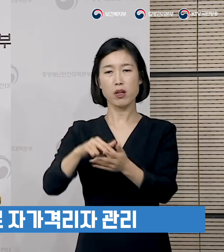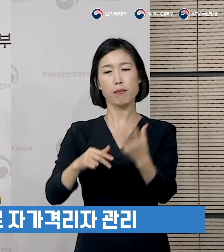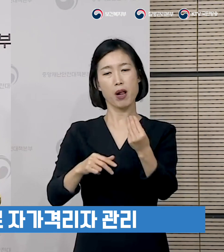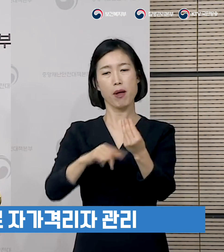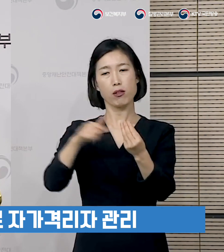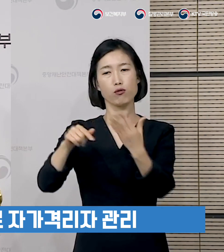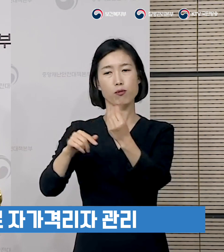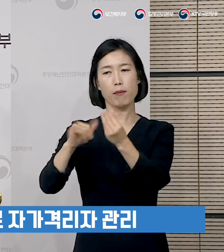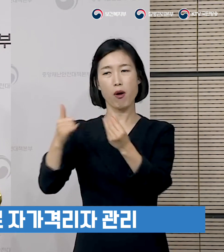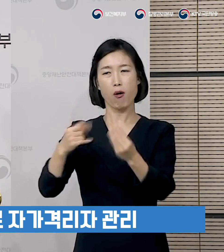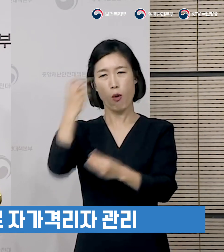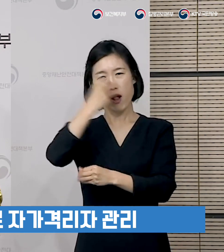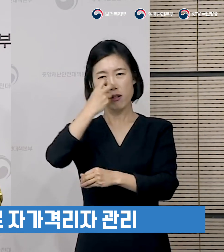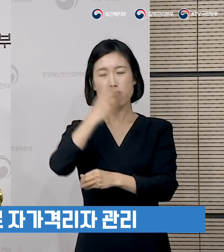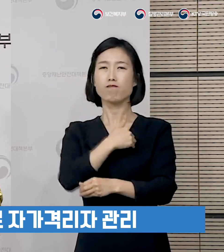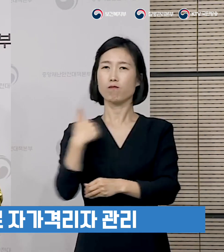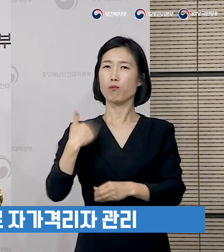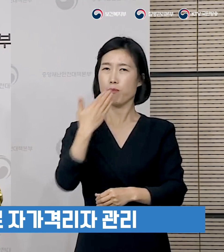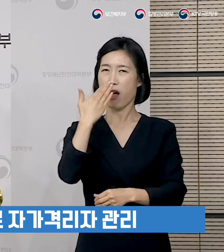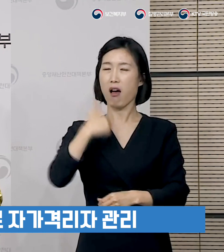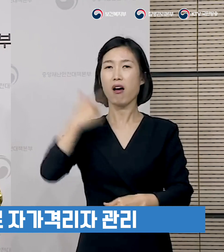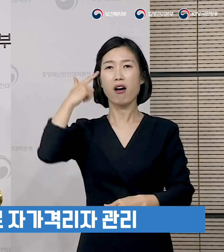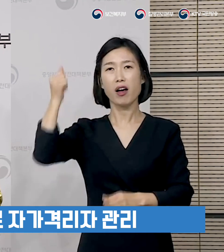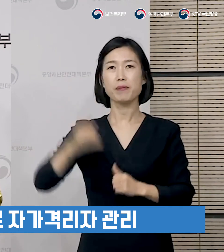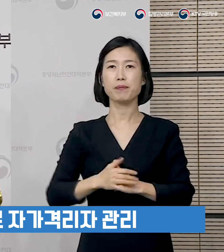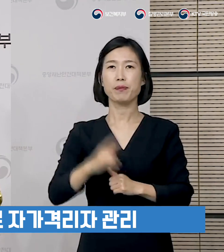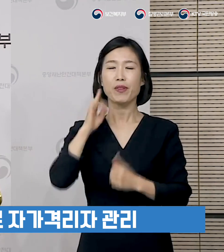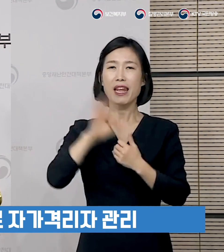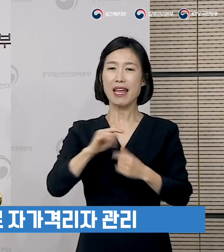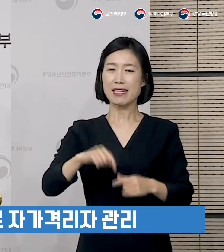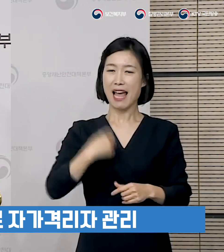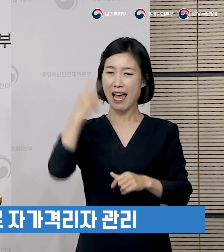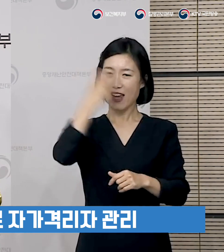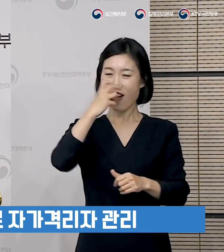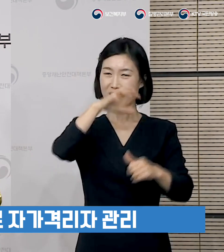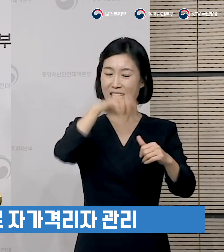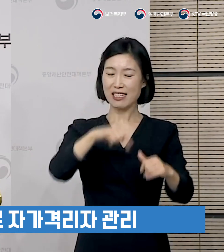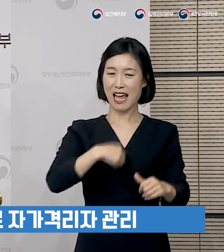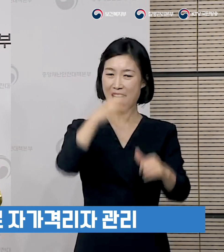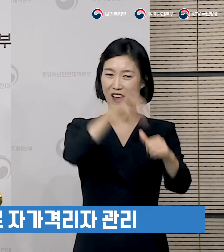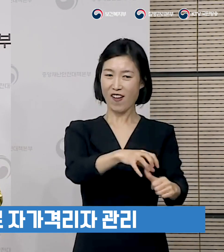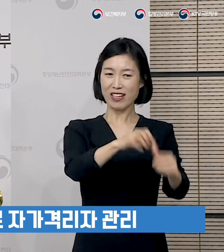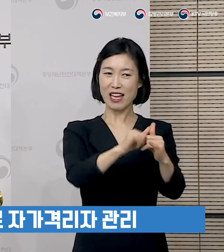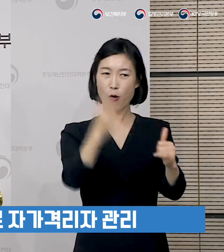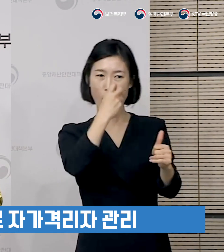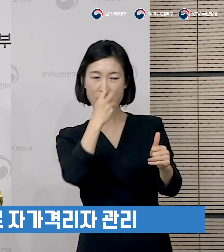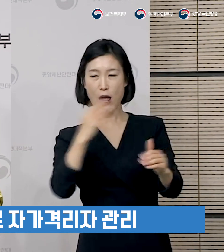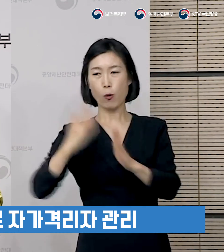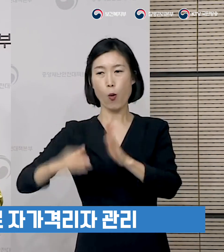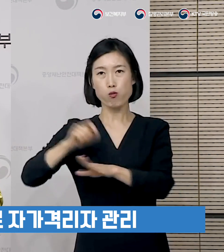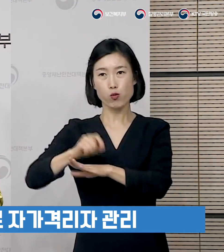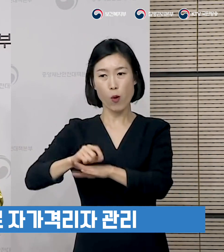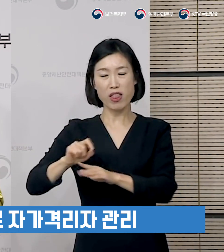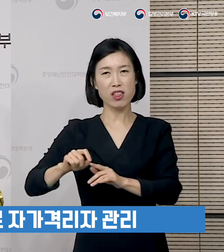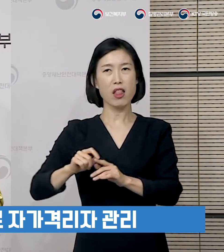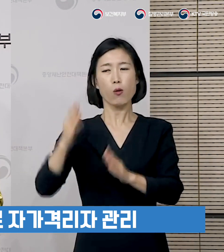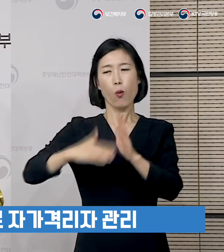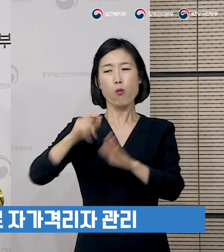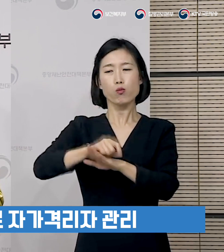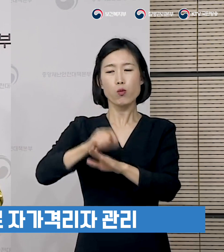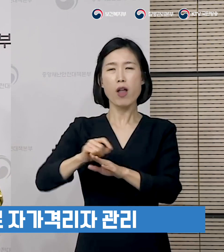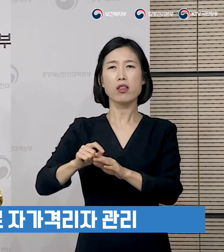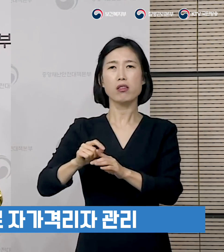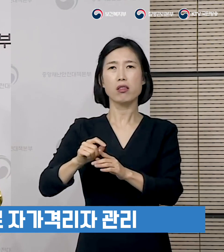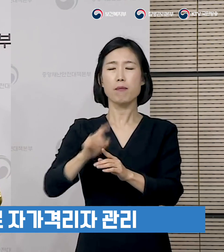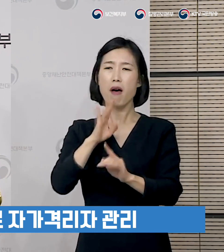보고 있습니다. 현재 그 자가격리자를 전담해서 관리하는 공무원들 이외에도 그